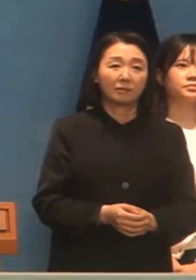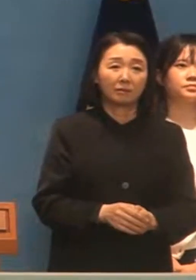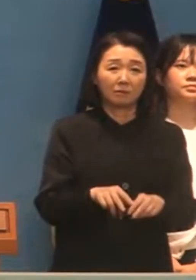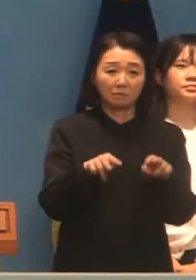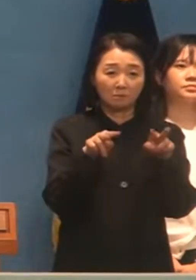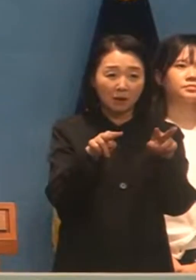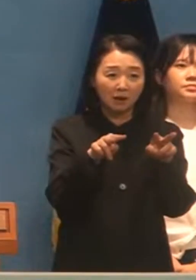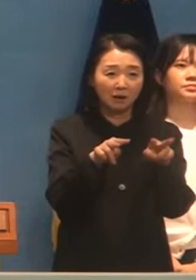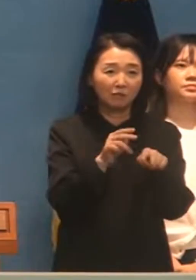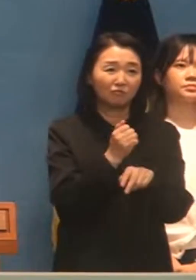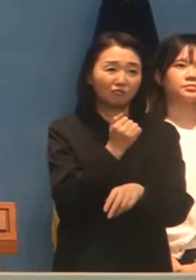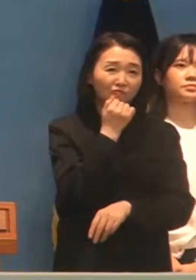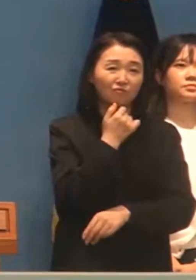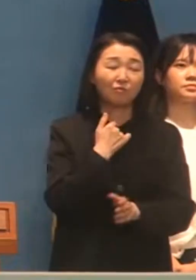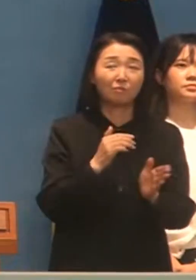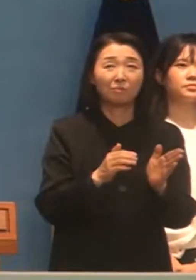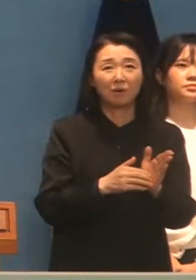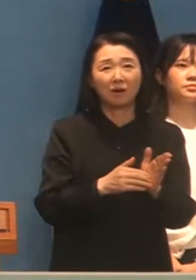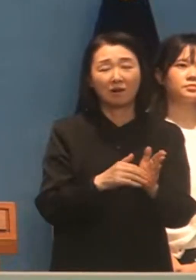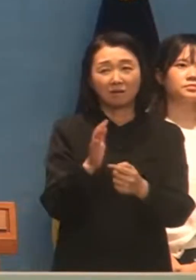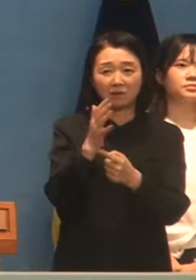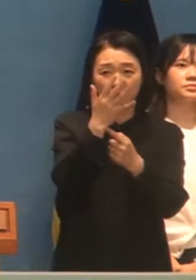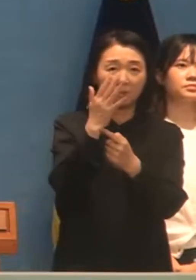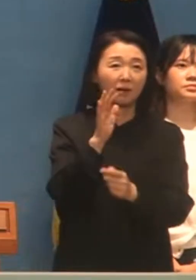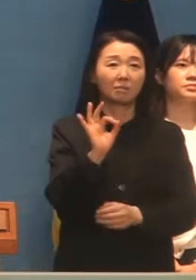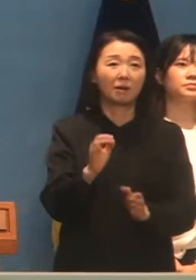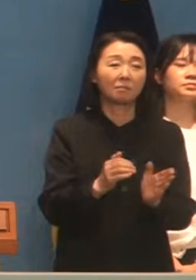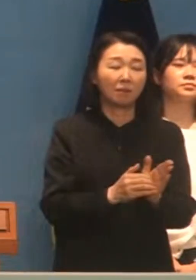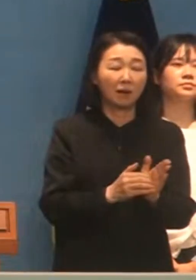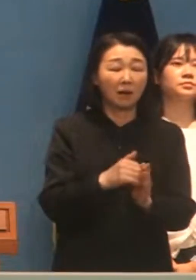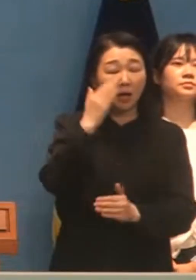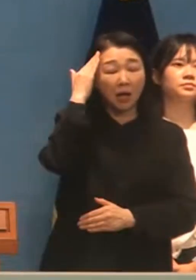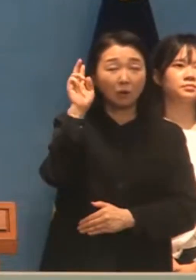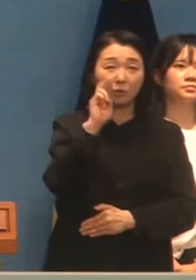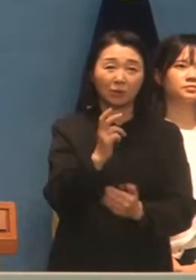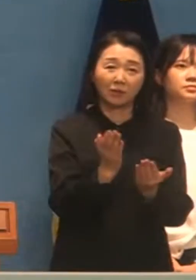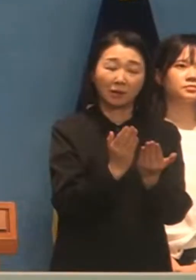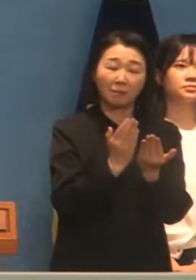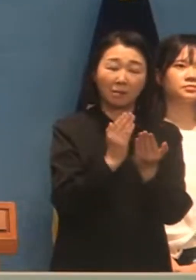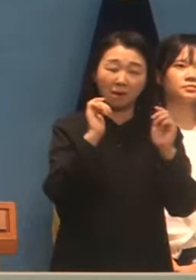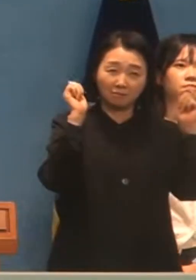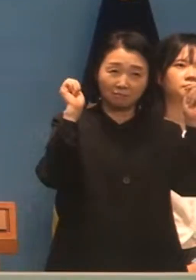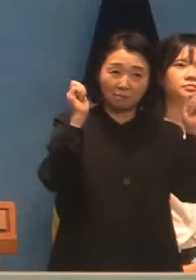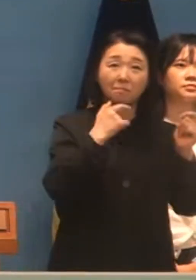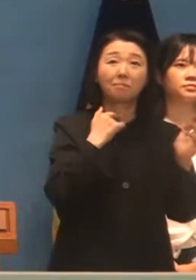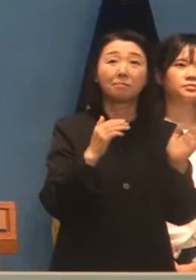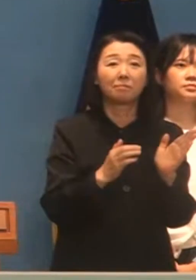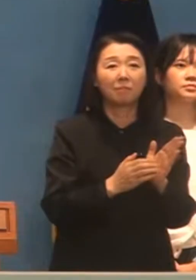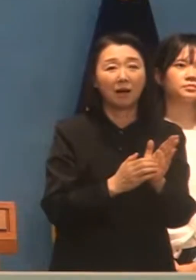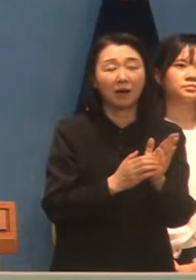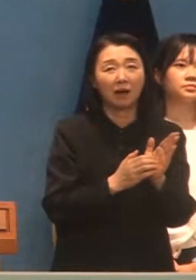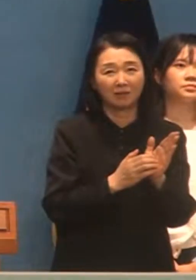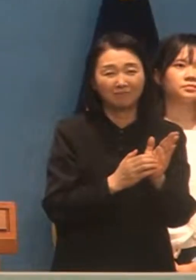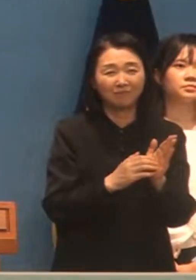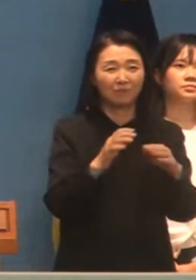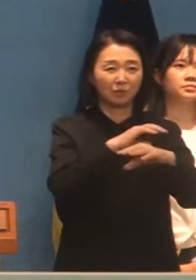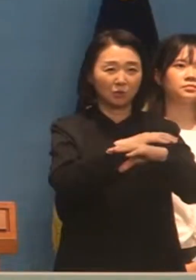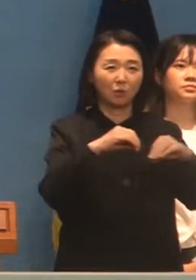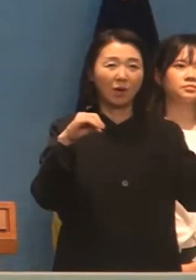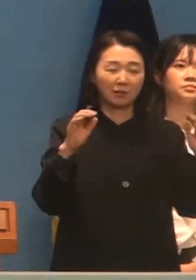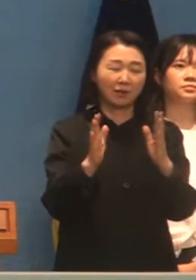바라보기만 해도 웃음이 나던 여러 깃발들, 그리고 K-팝에 맞춰서 응원봉을 흔들며